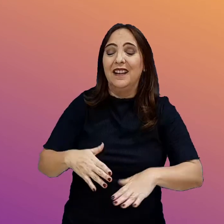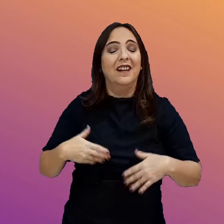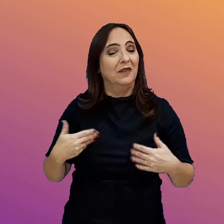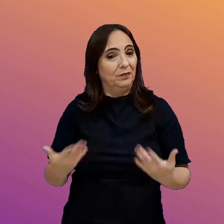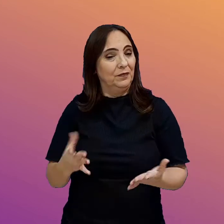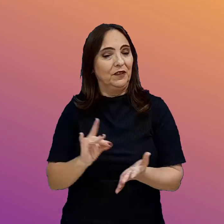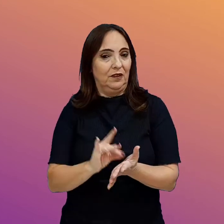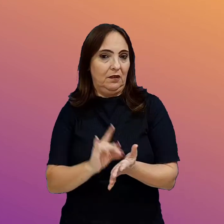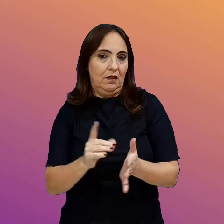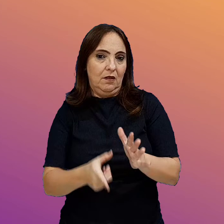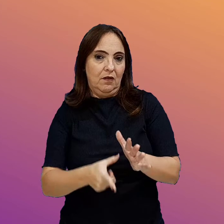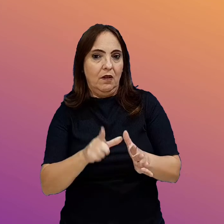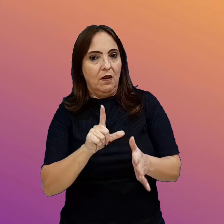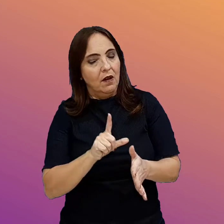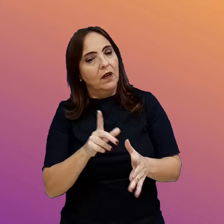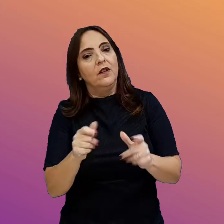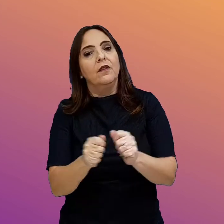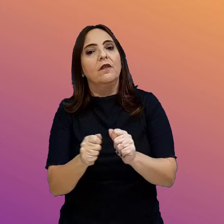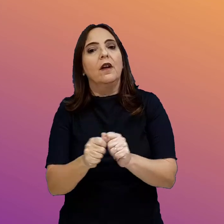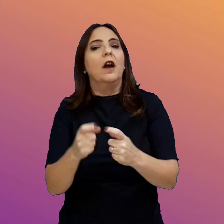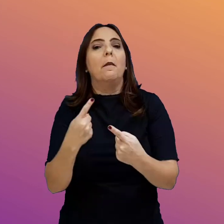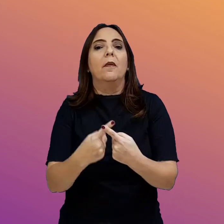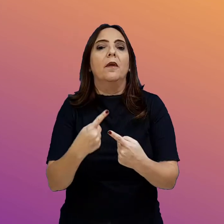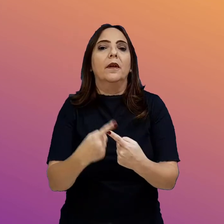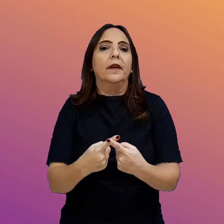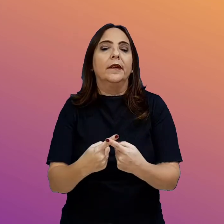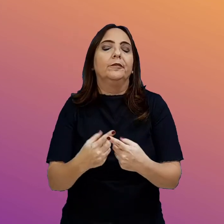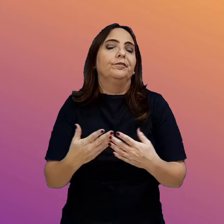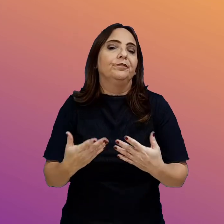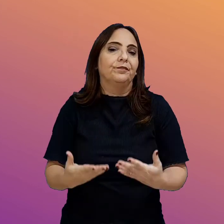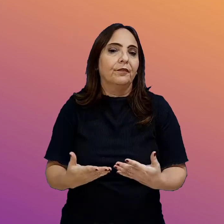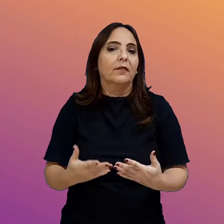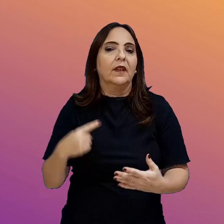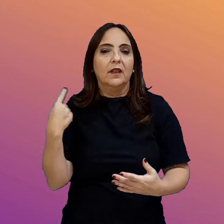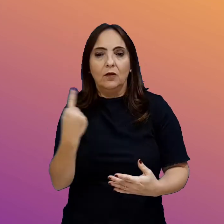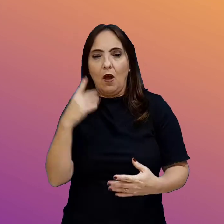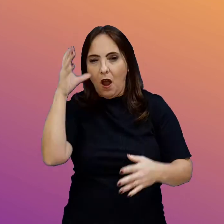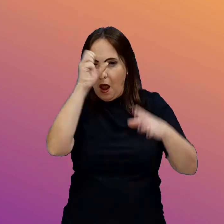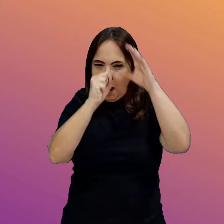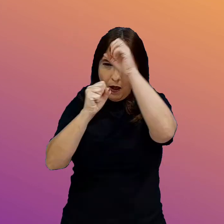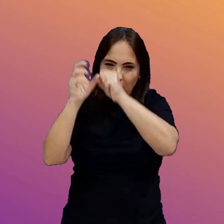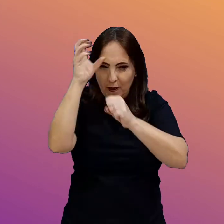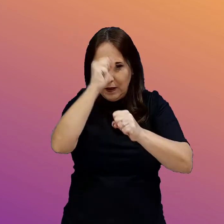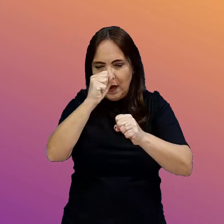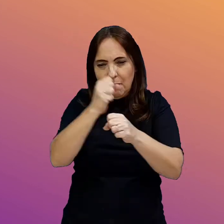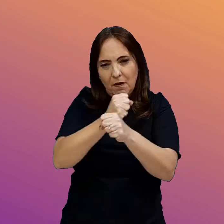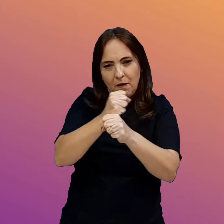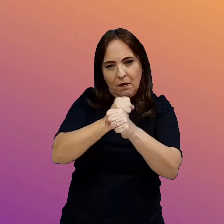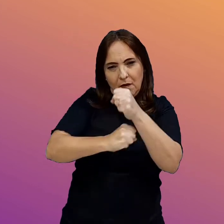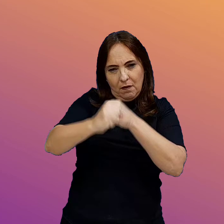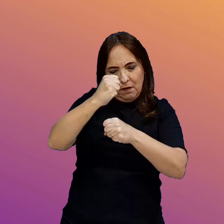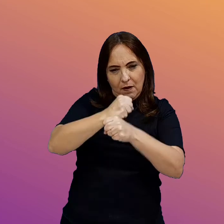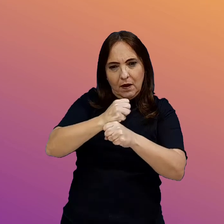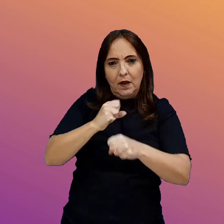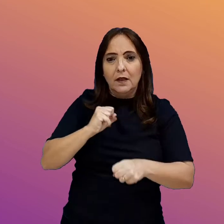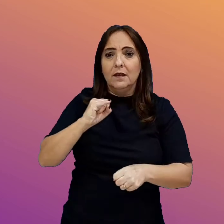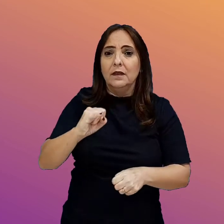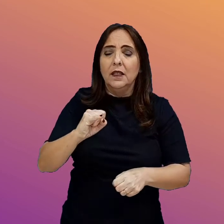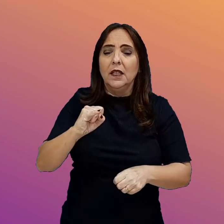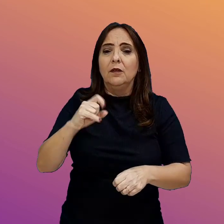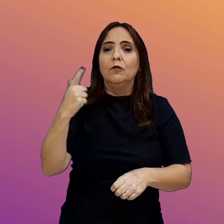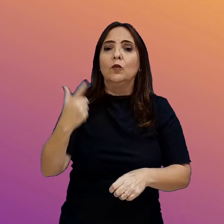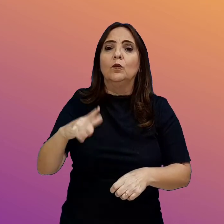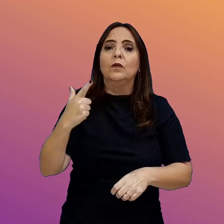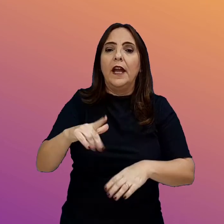coisa, a gente faz porque uma coisa que a gente aprendeu uns anos atrás, se você não tem o